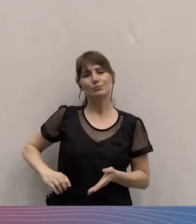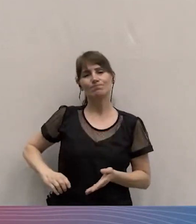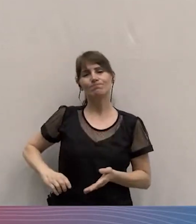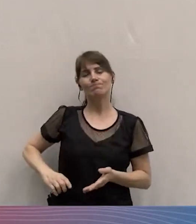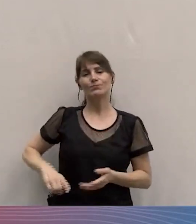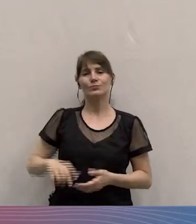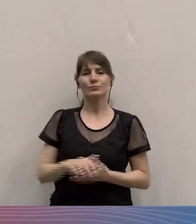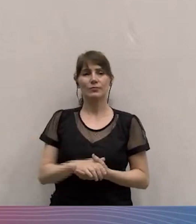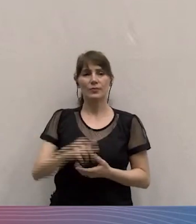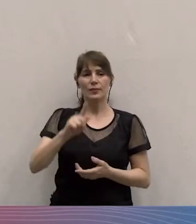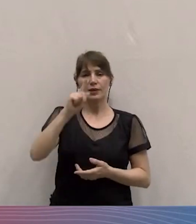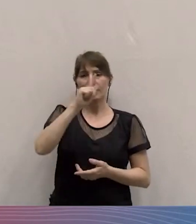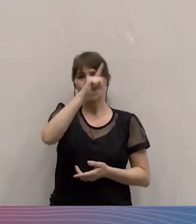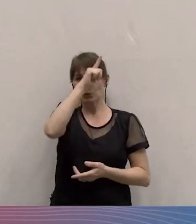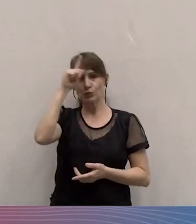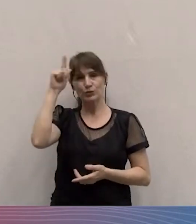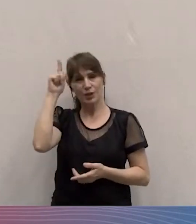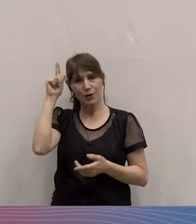grego.